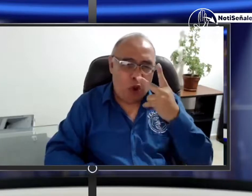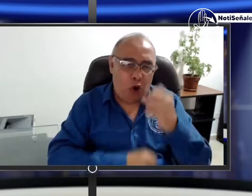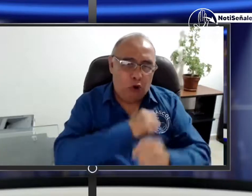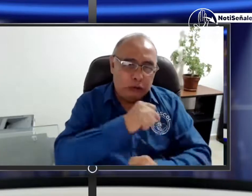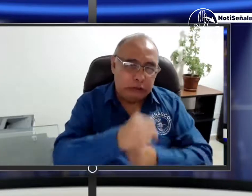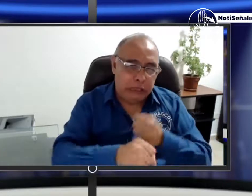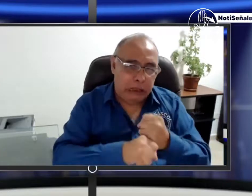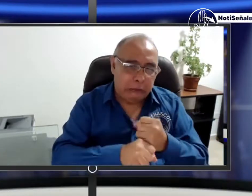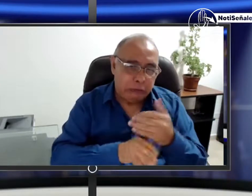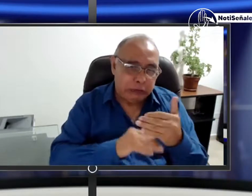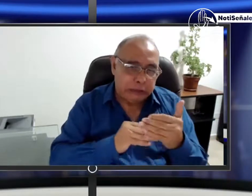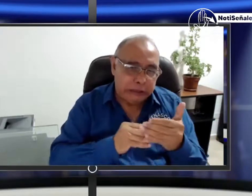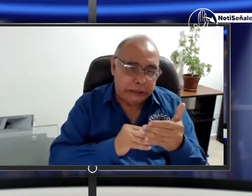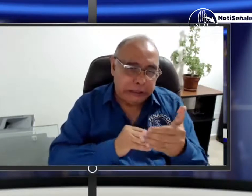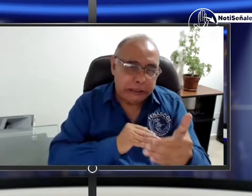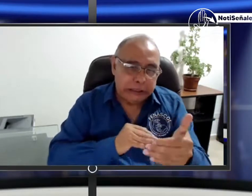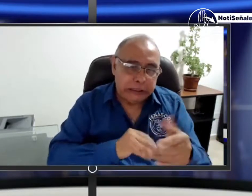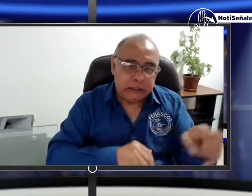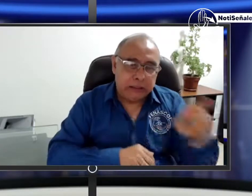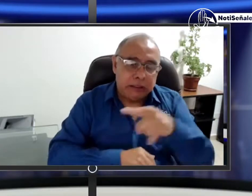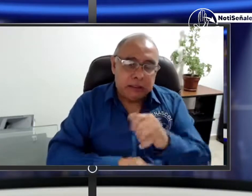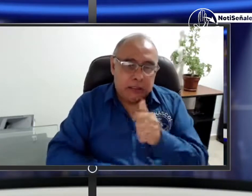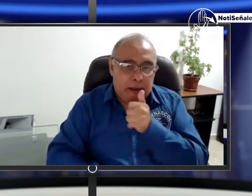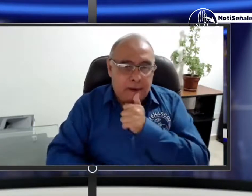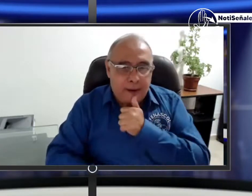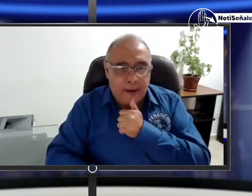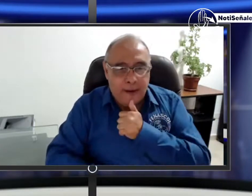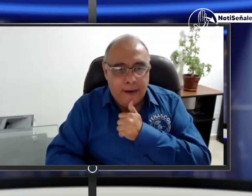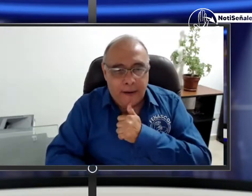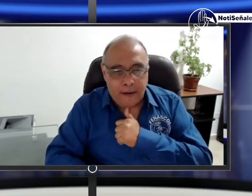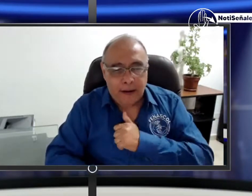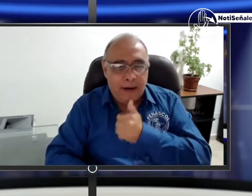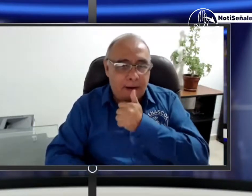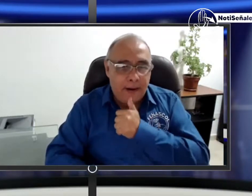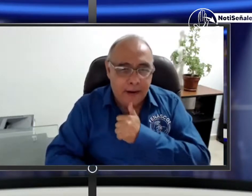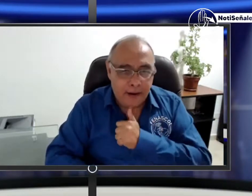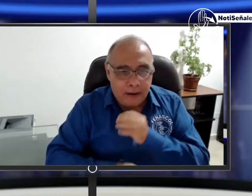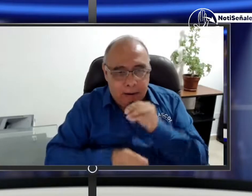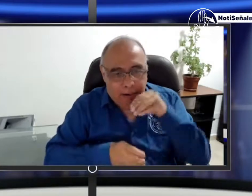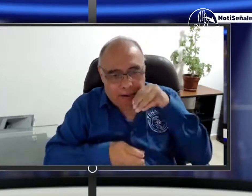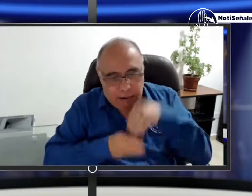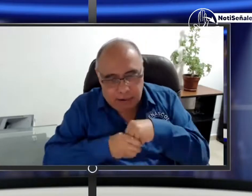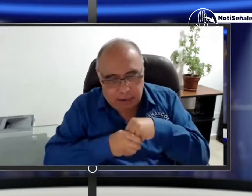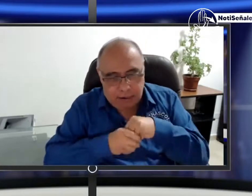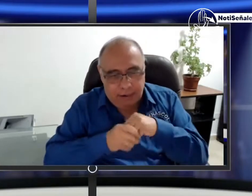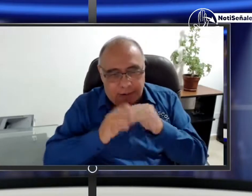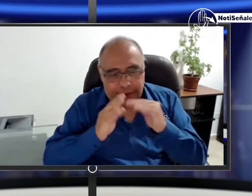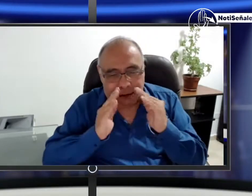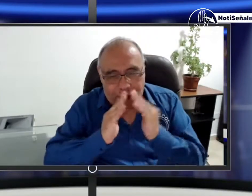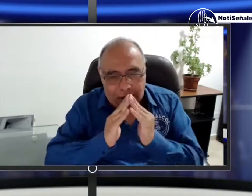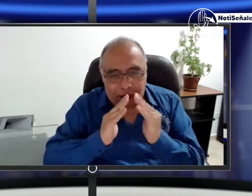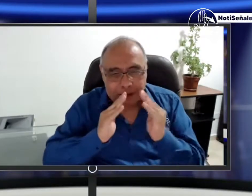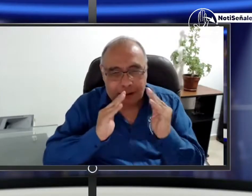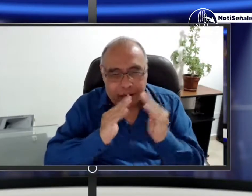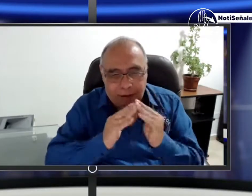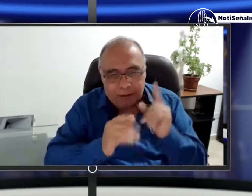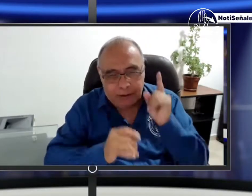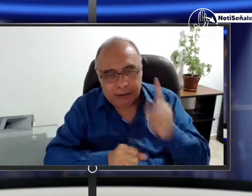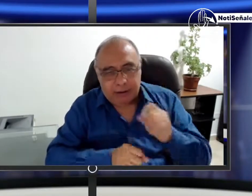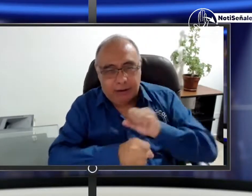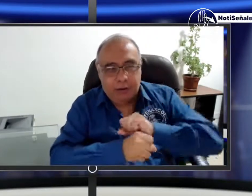importante sabemos que acabamos de pasar de dos años de paciencia